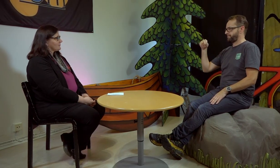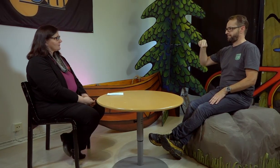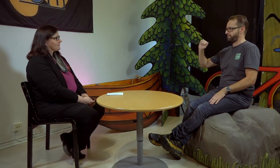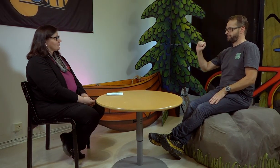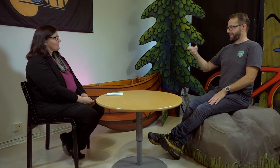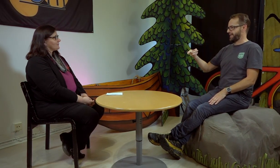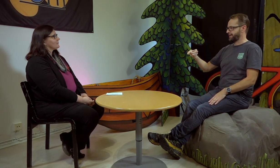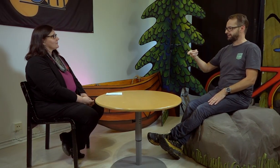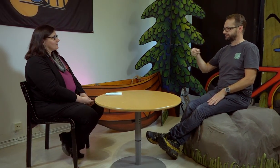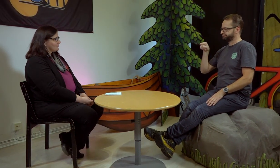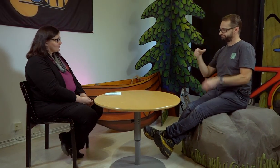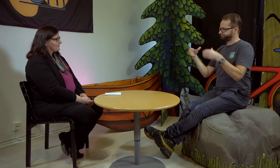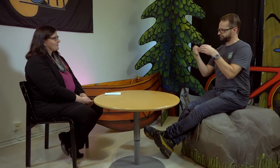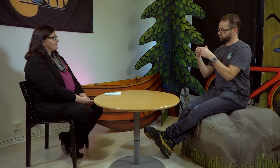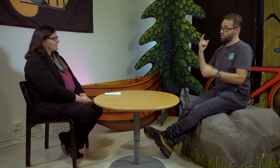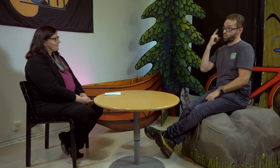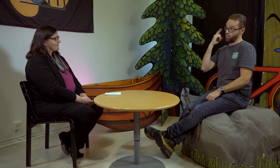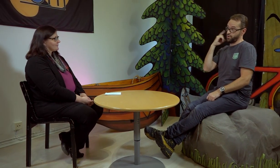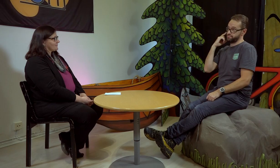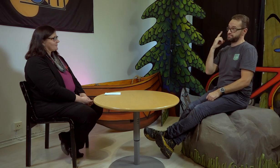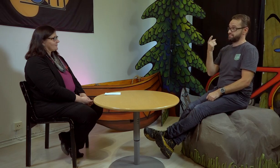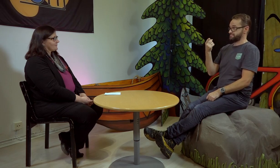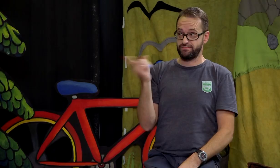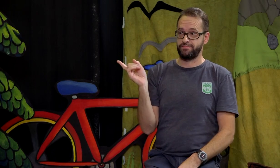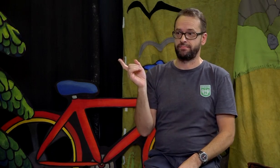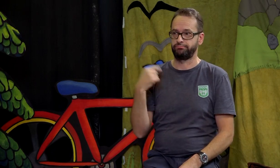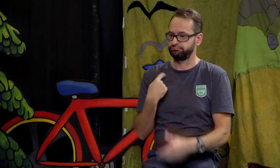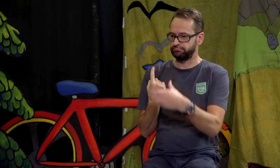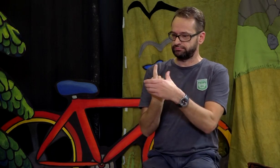tanssiryhmä mukana. Se oli kuulevien ryhmä.